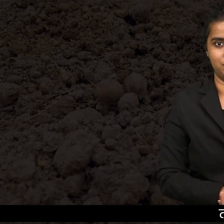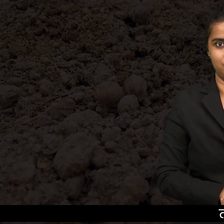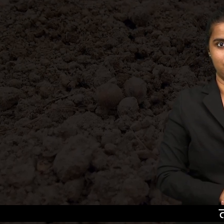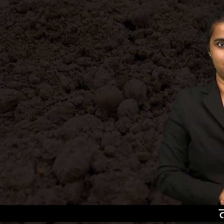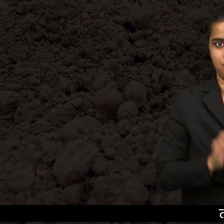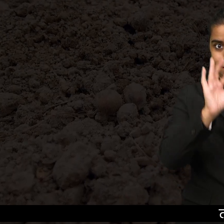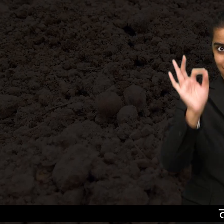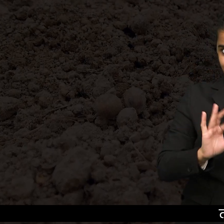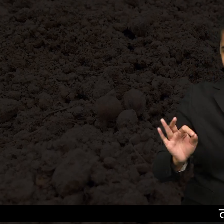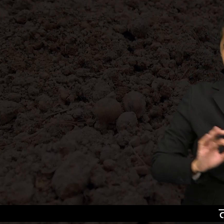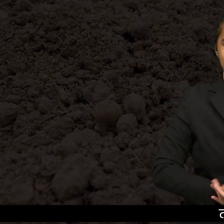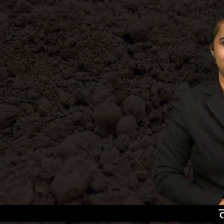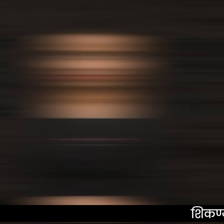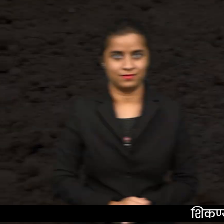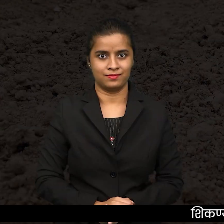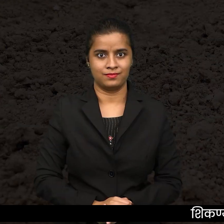तत्पर